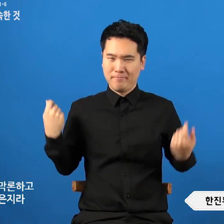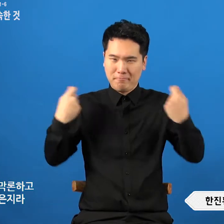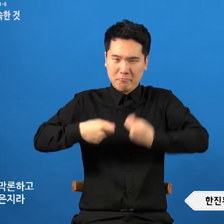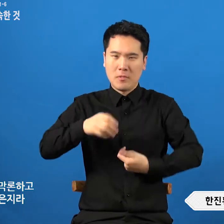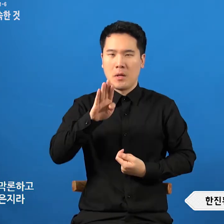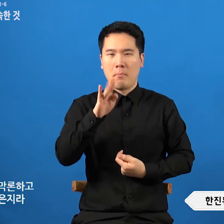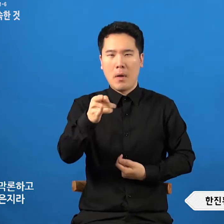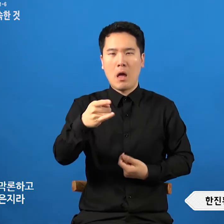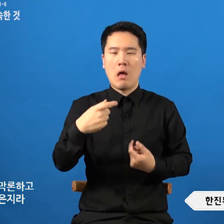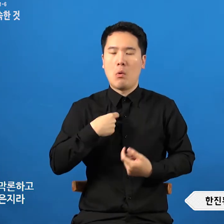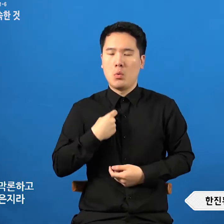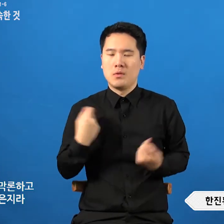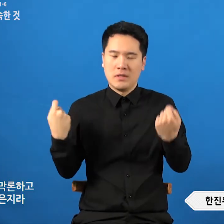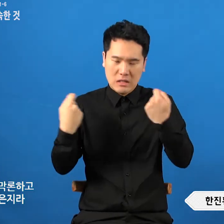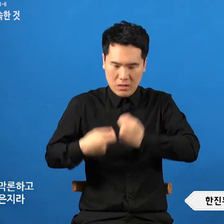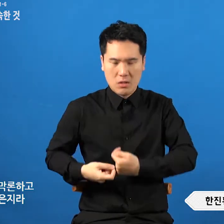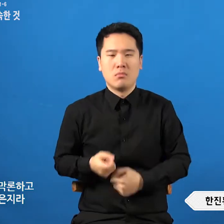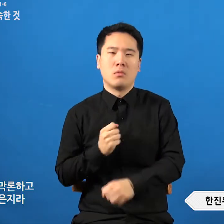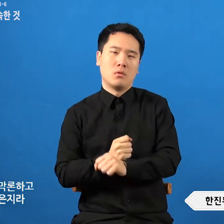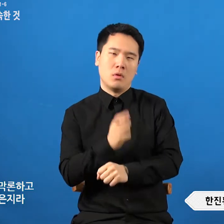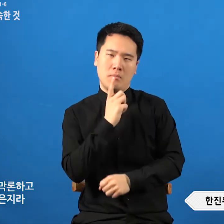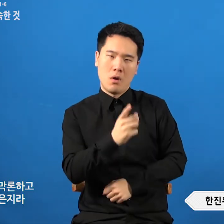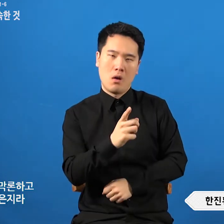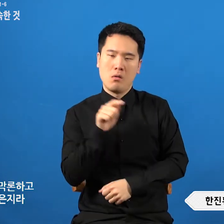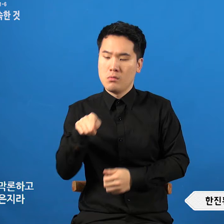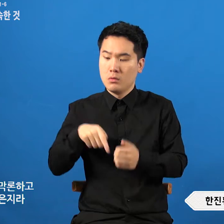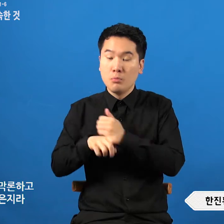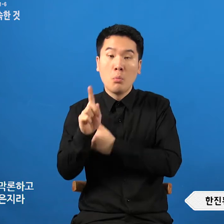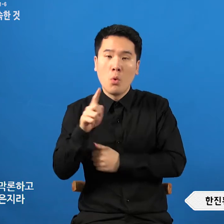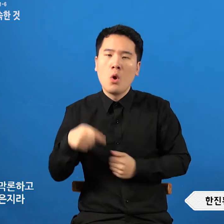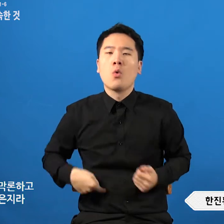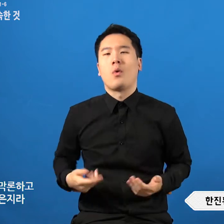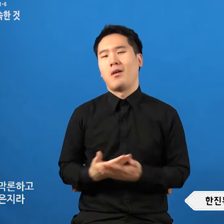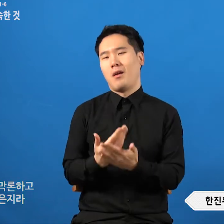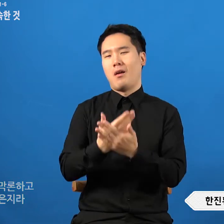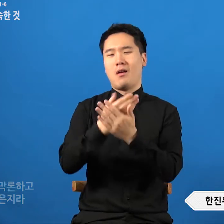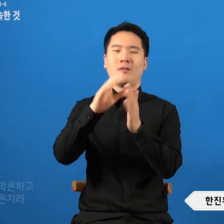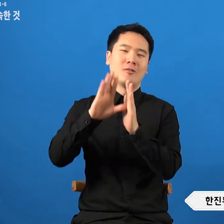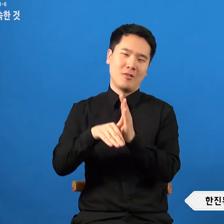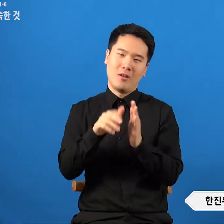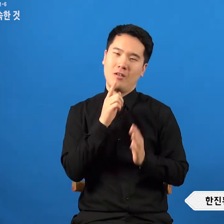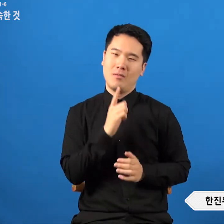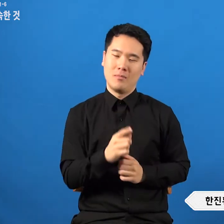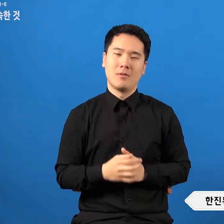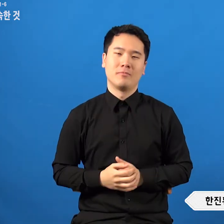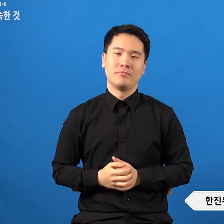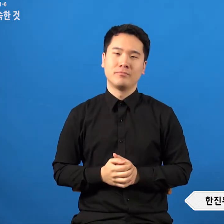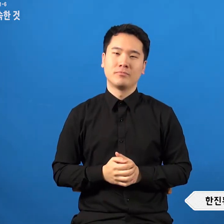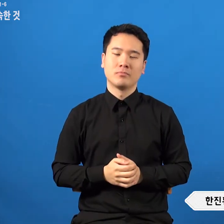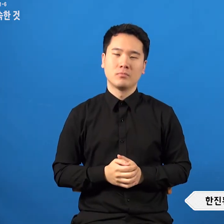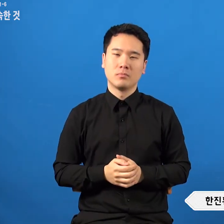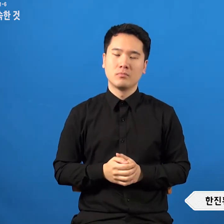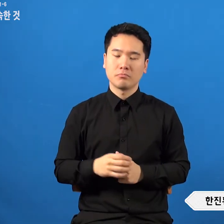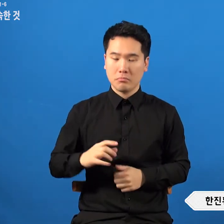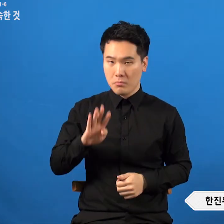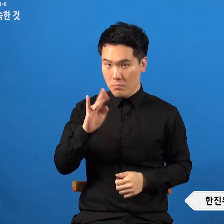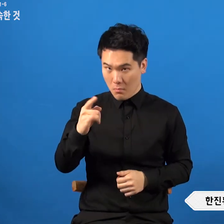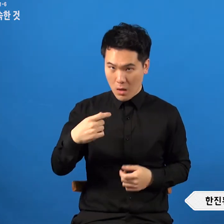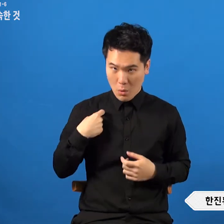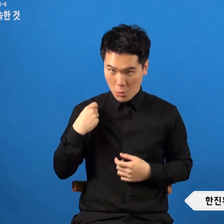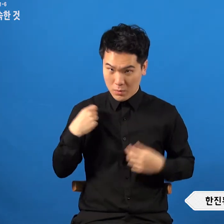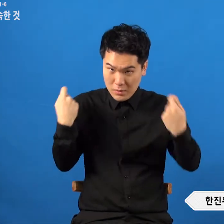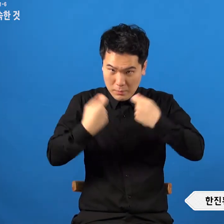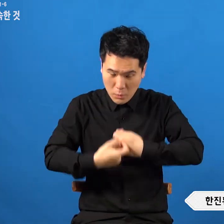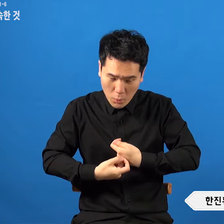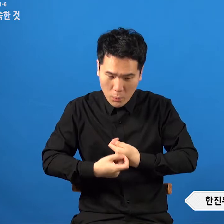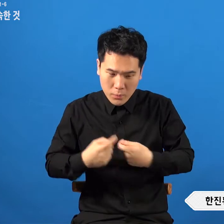하면서 베옷을 입었다는 것은 회개할 때 그 베옷을 입는 겁니다. 베옷을 입고는 잿바닥에